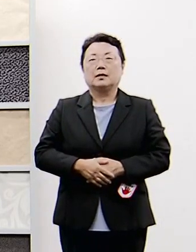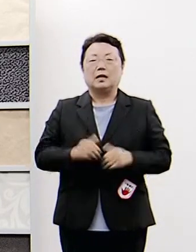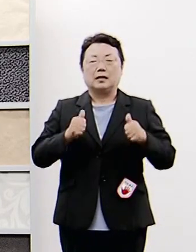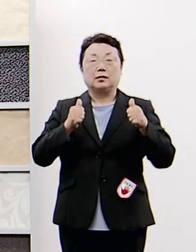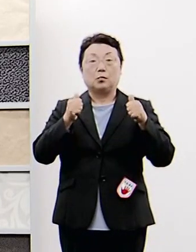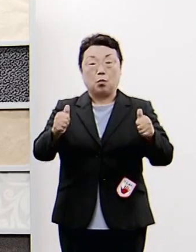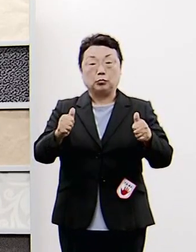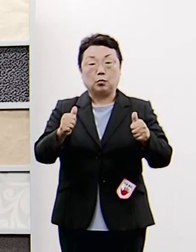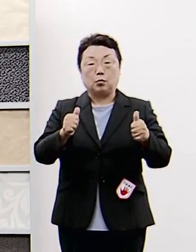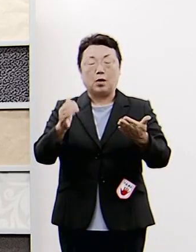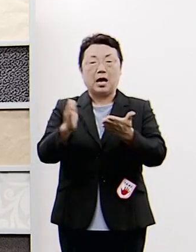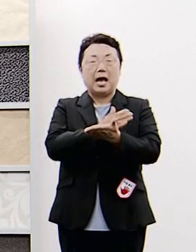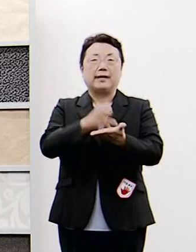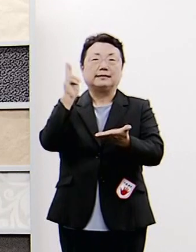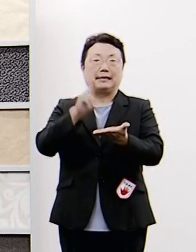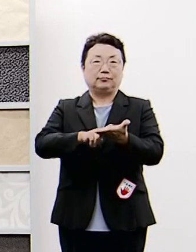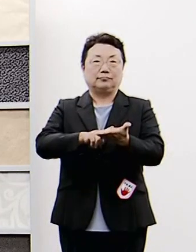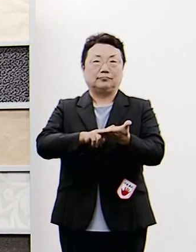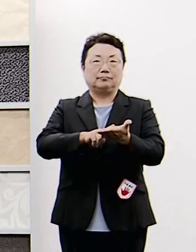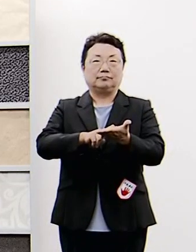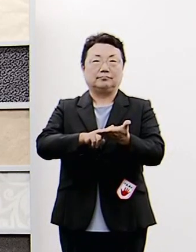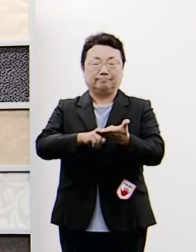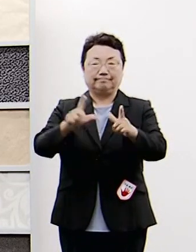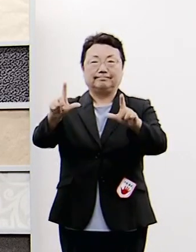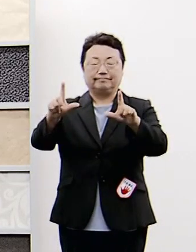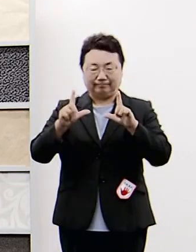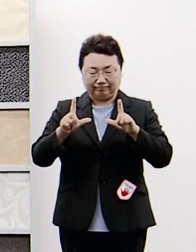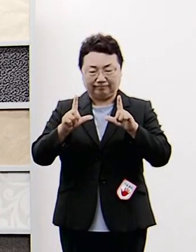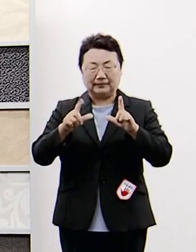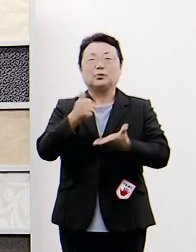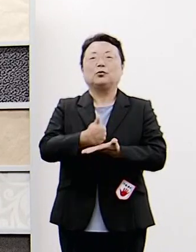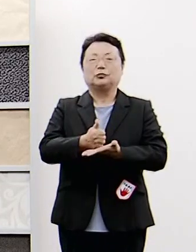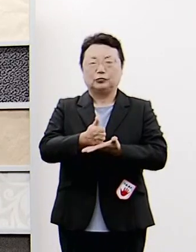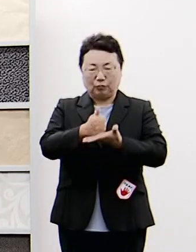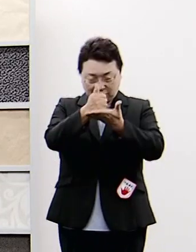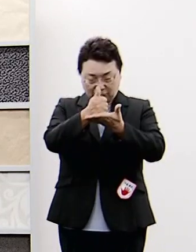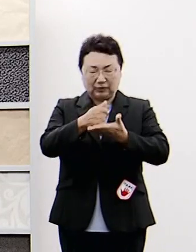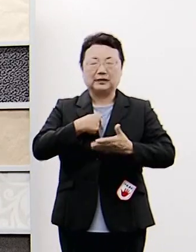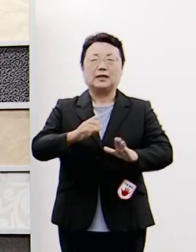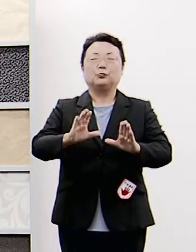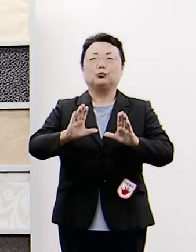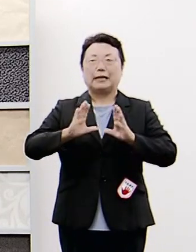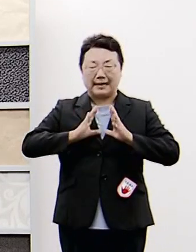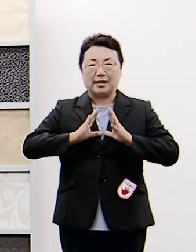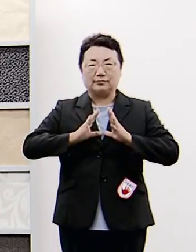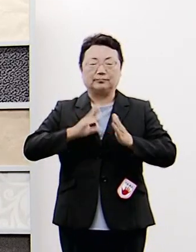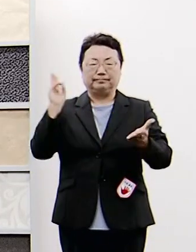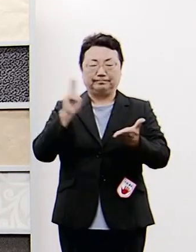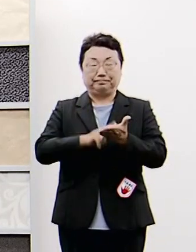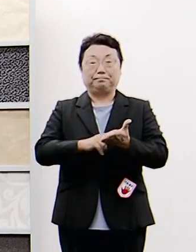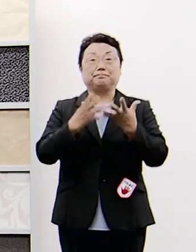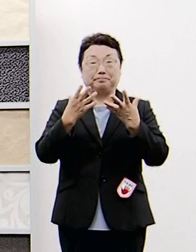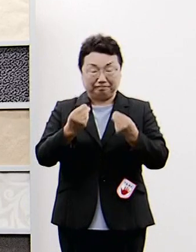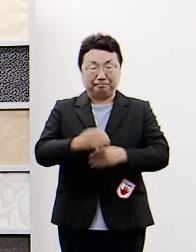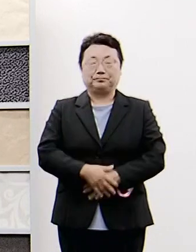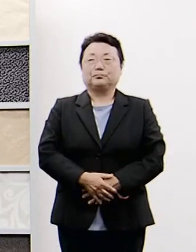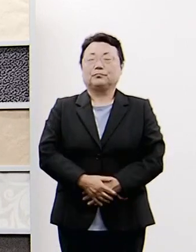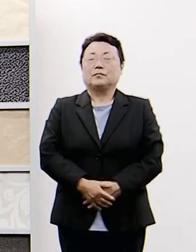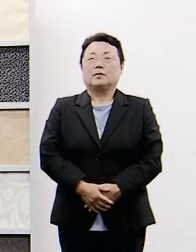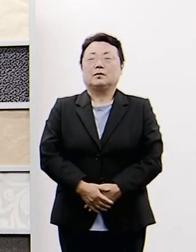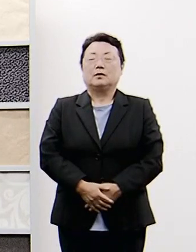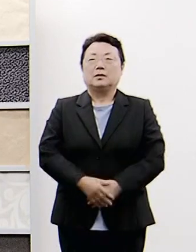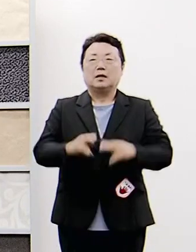控訴審判決につきましては週報の判断としてこれを尊重し最終的に受け入れることといたしましたこれ